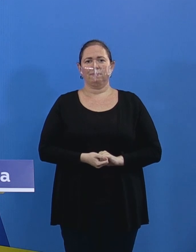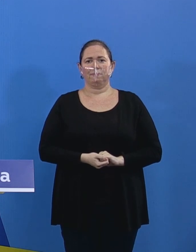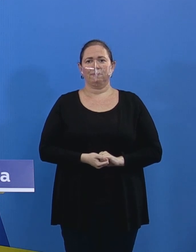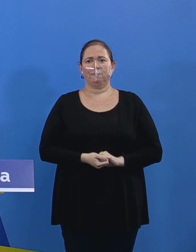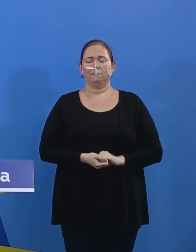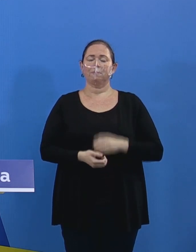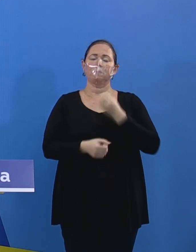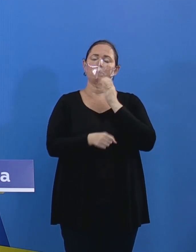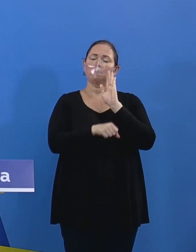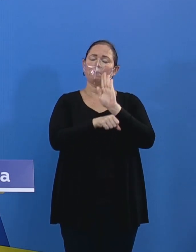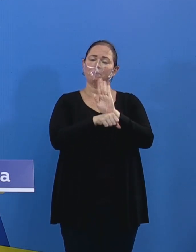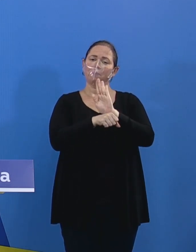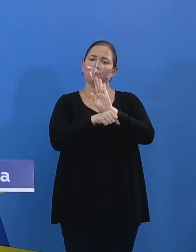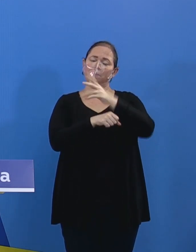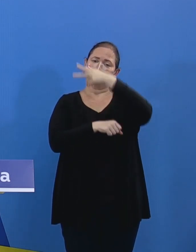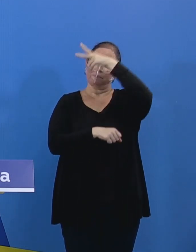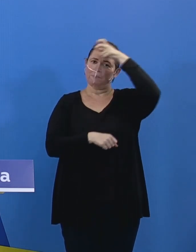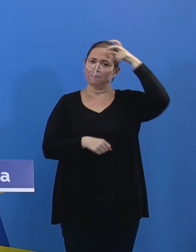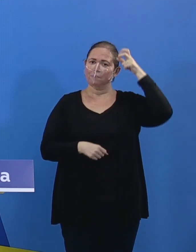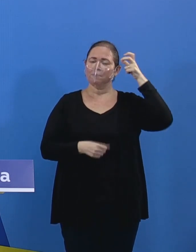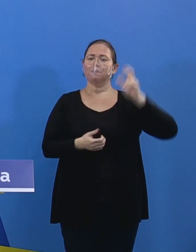Boa tarde, prefeito.